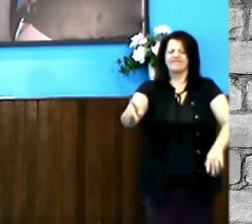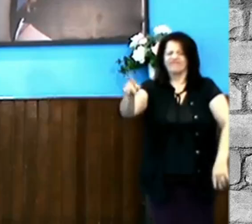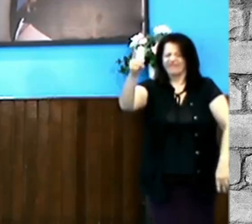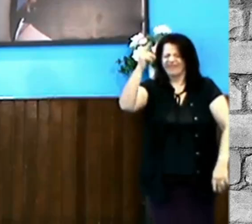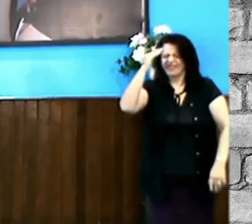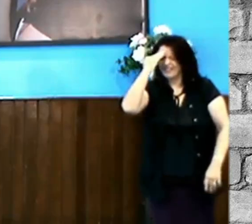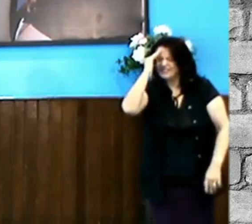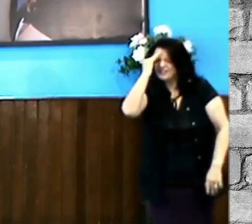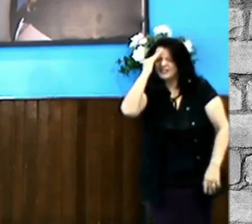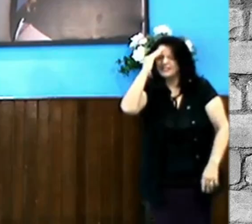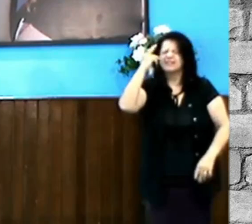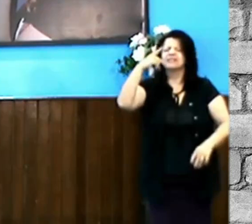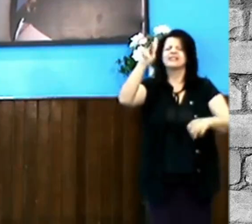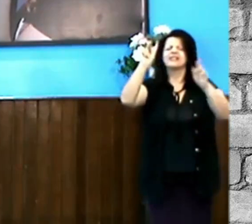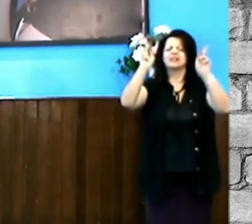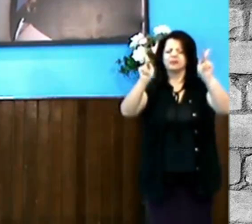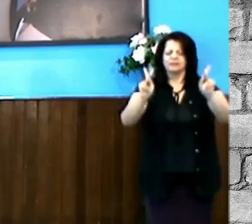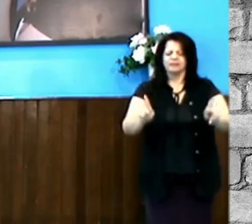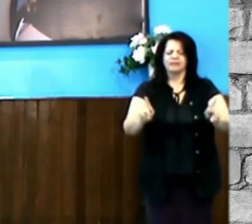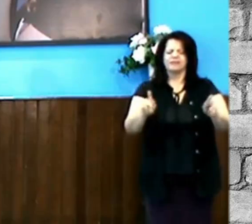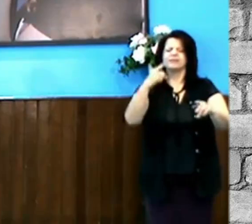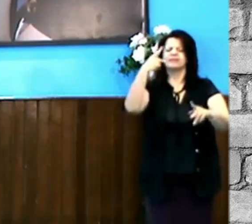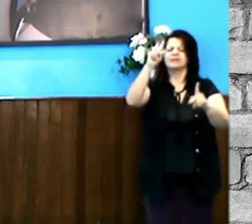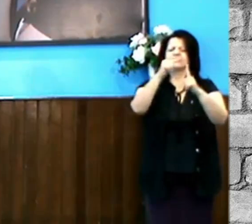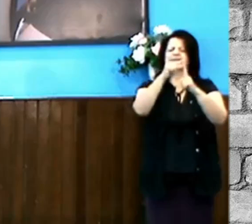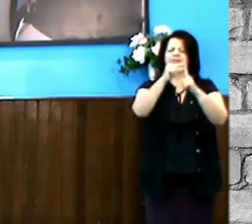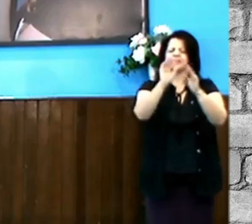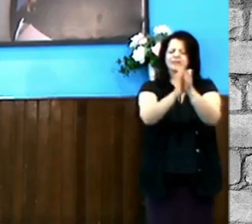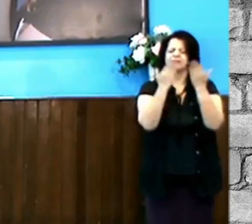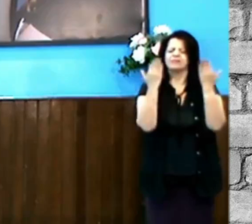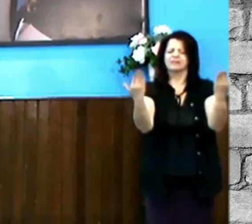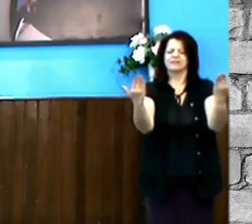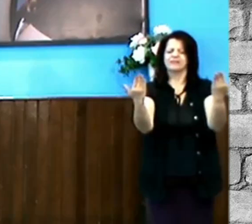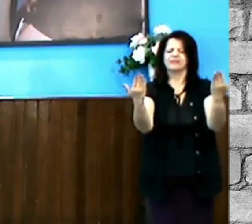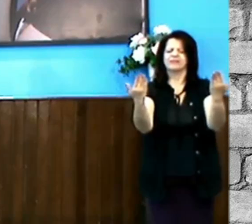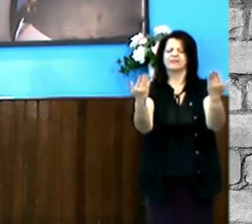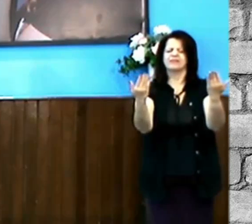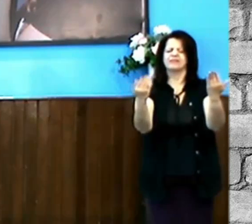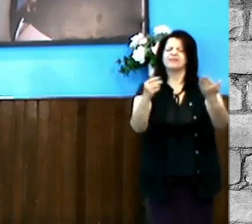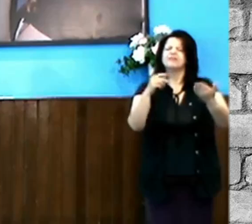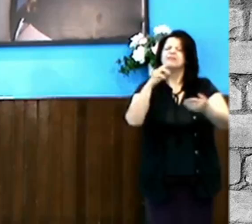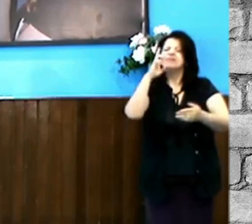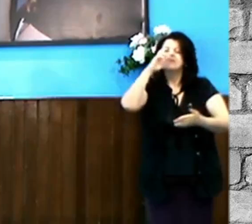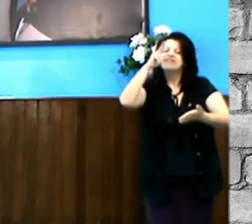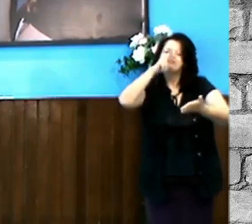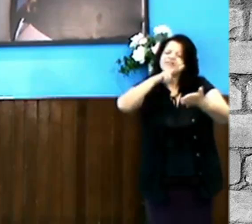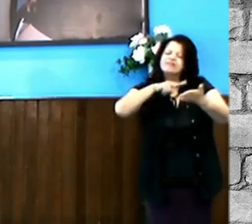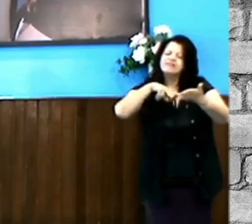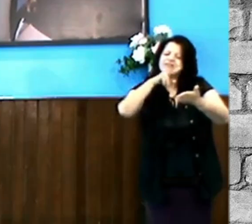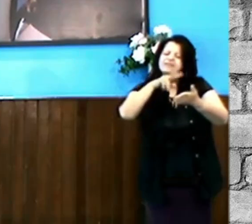que diante de nós está a tua palavra aberta e que através dela o Senhor mesmo está falando